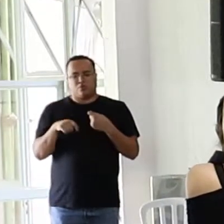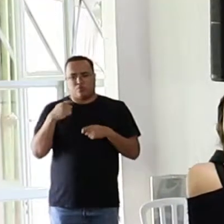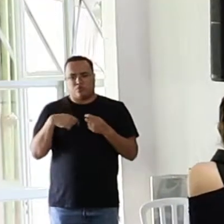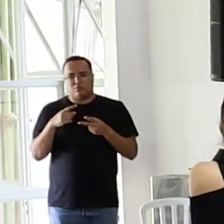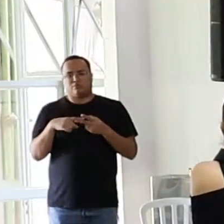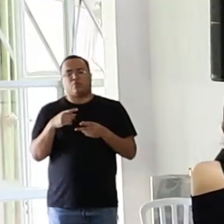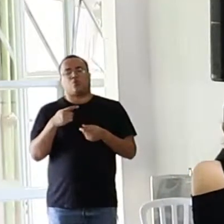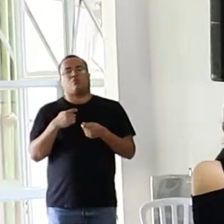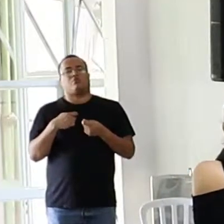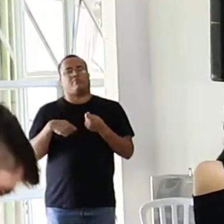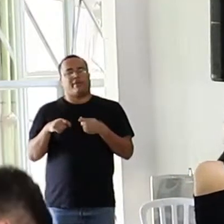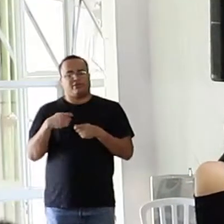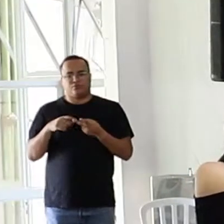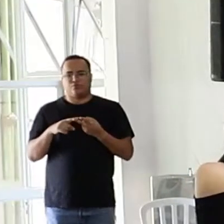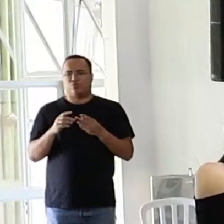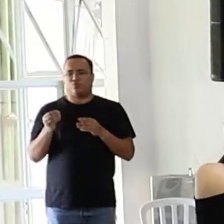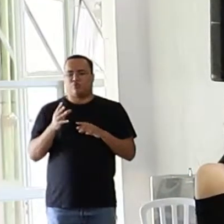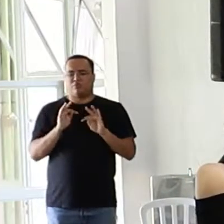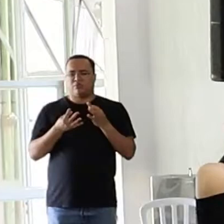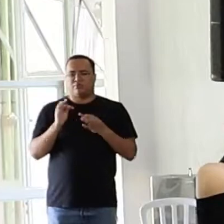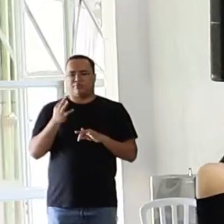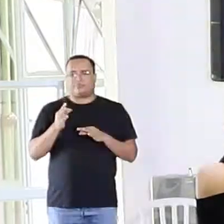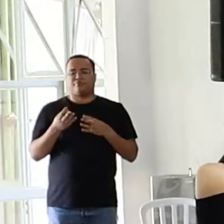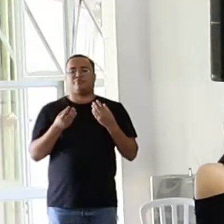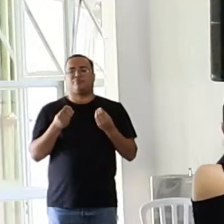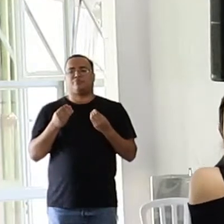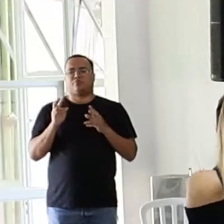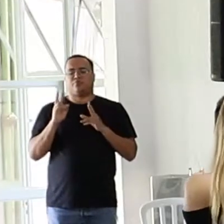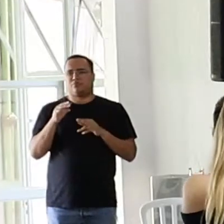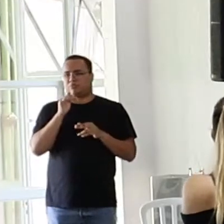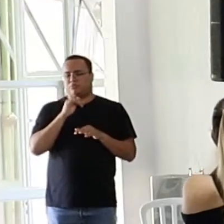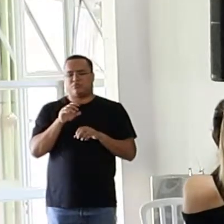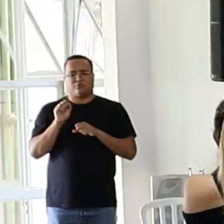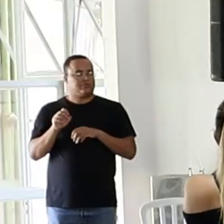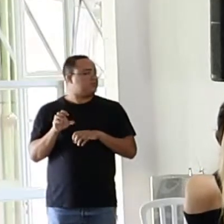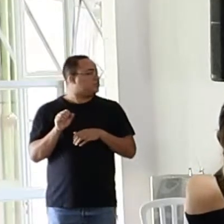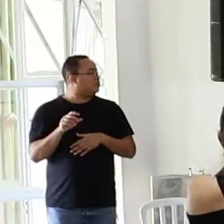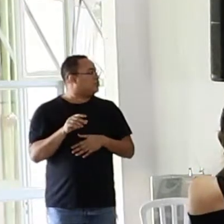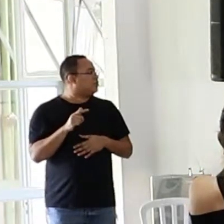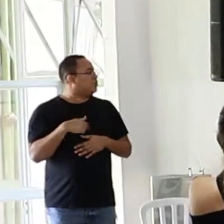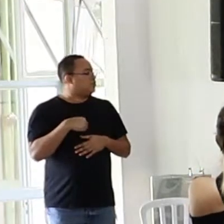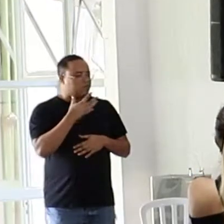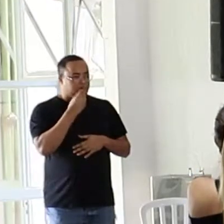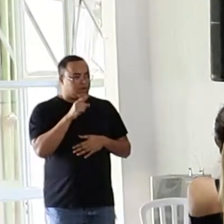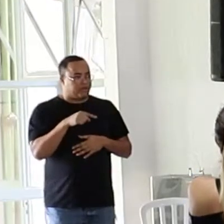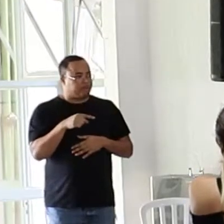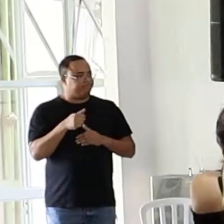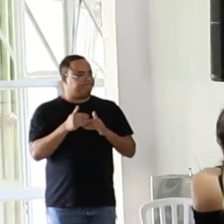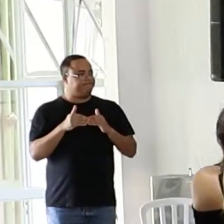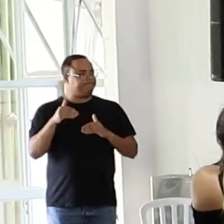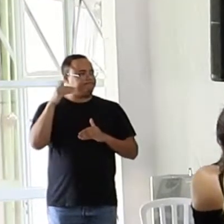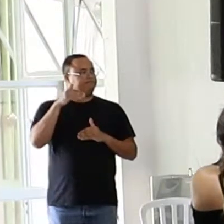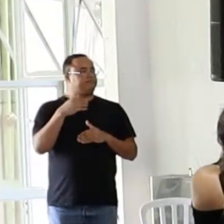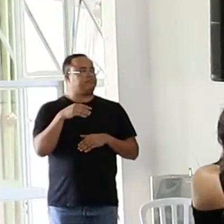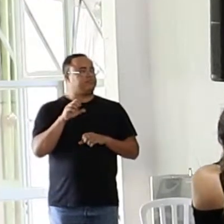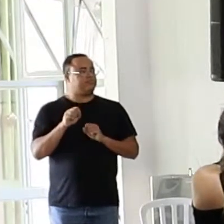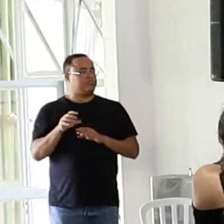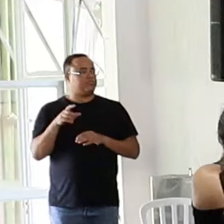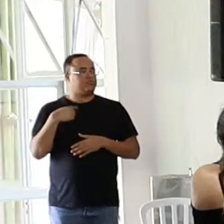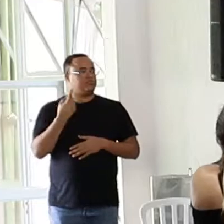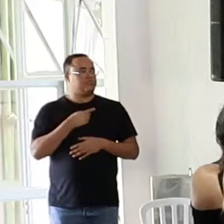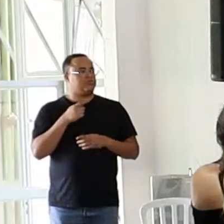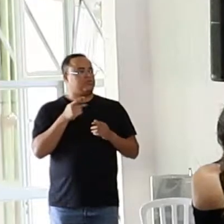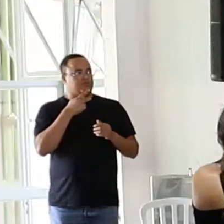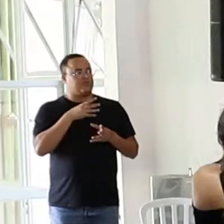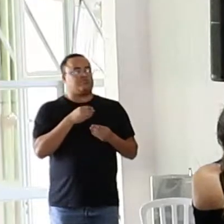no comércio as novas tecnologias como é na Educação professora Verônica o Gaara é referência na educação diz a gente já pode